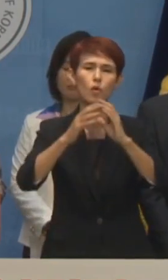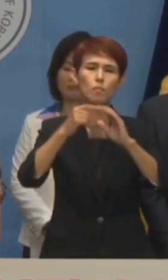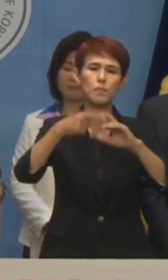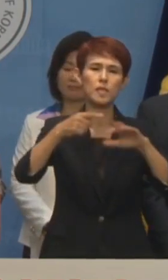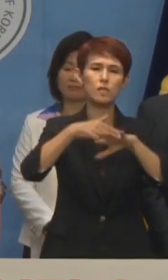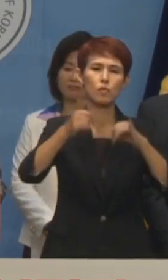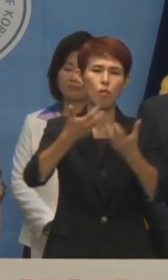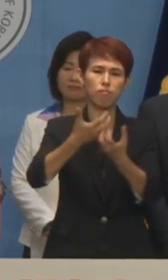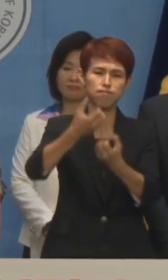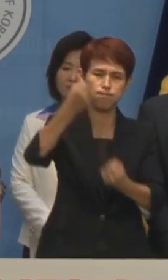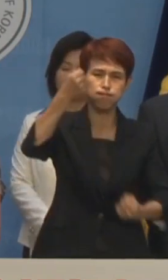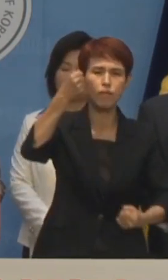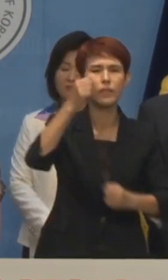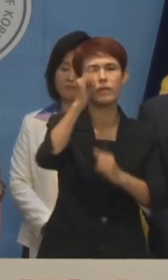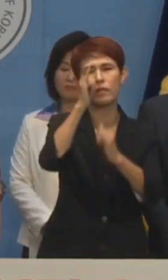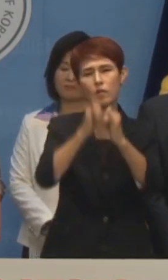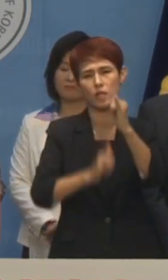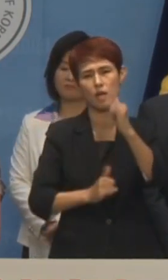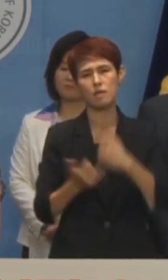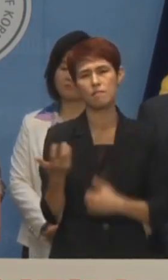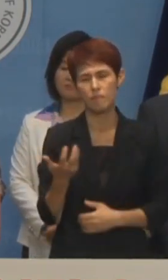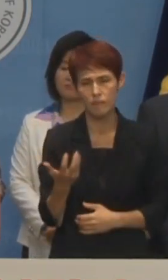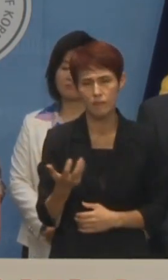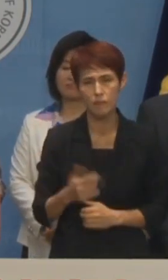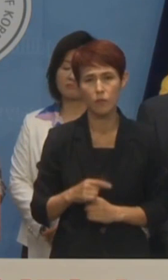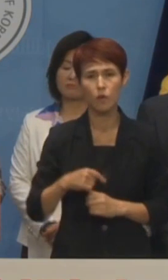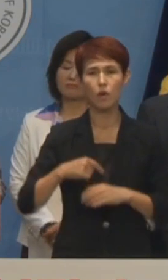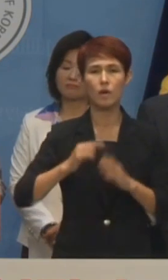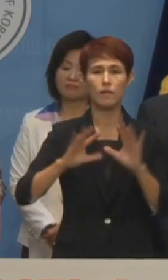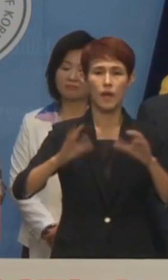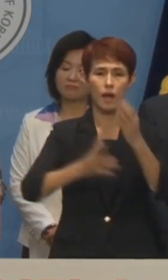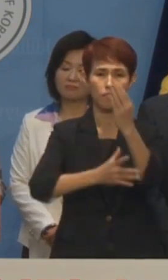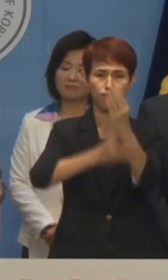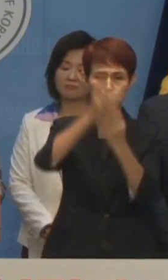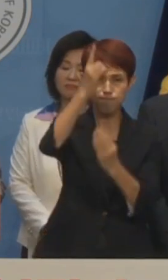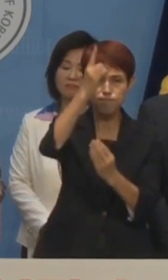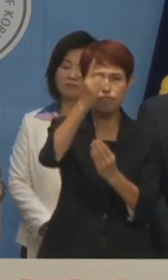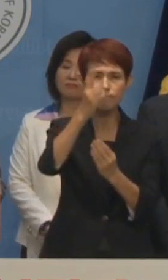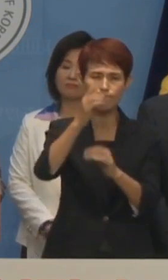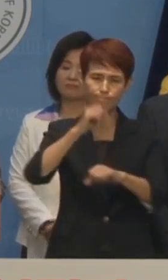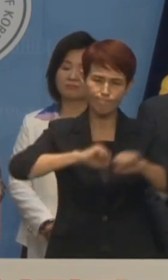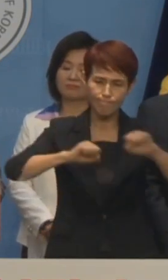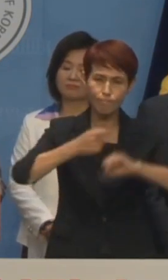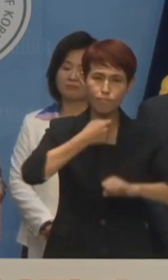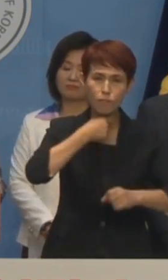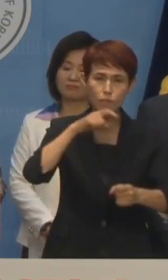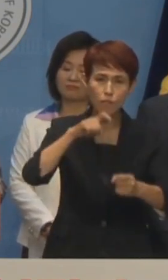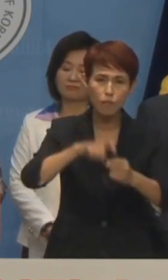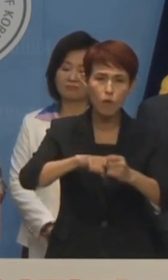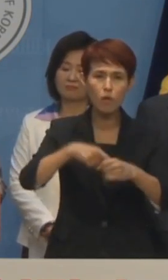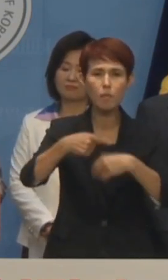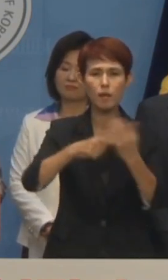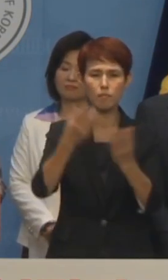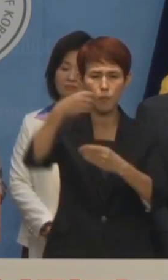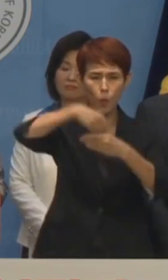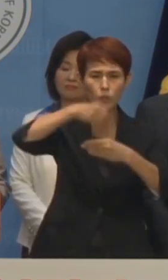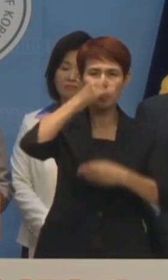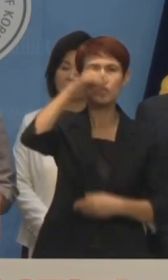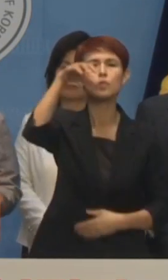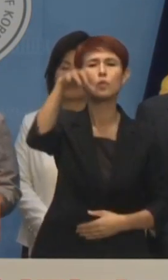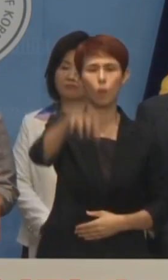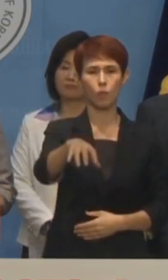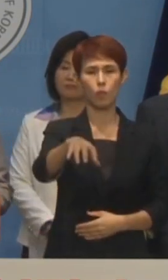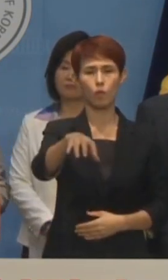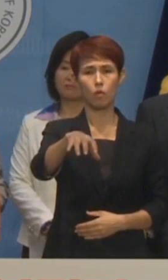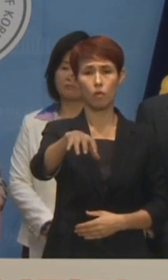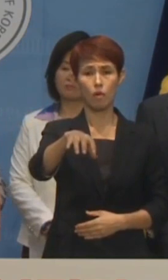역사를 딛고 조국 통일을 실현하려는 온 결의의 의지와 염원이 담긴 성지입니다.